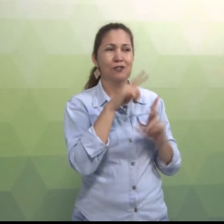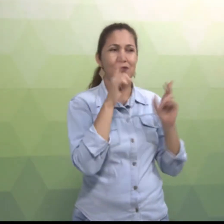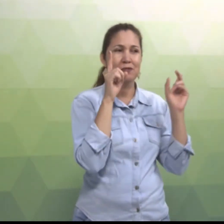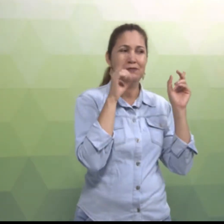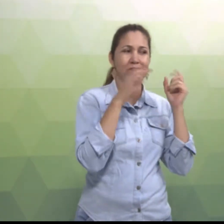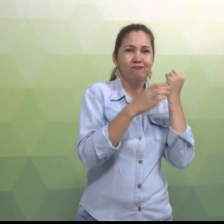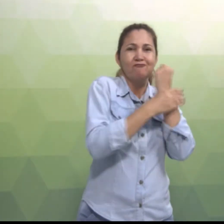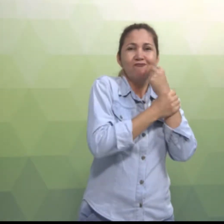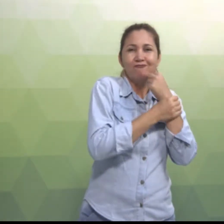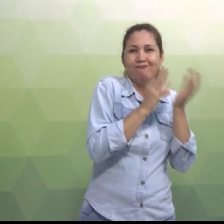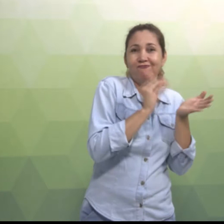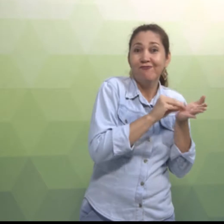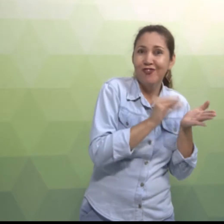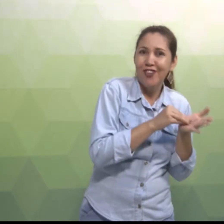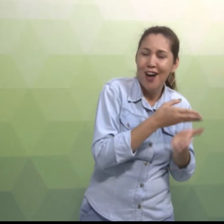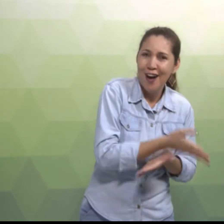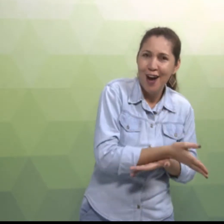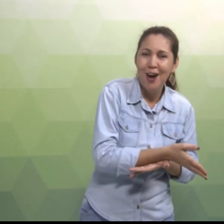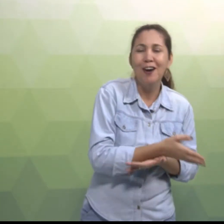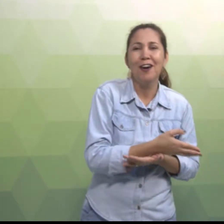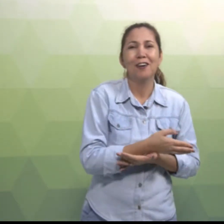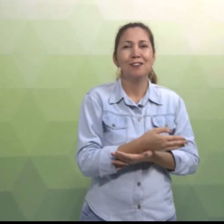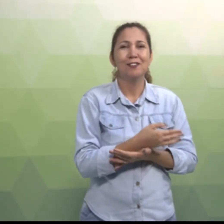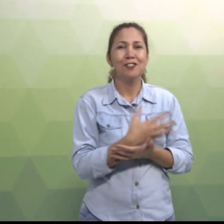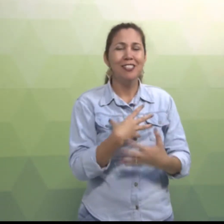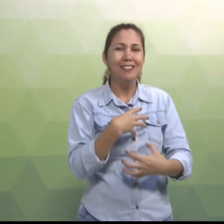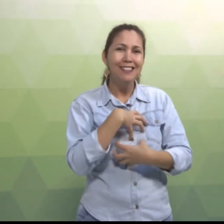fosse limitado, é inseguro.